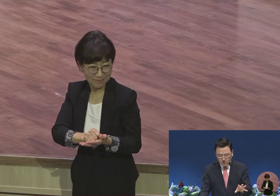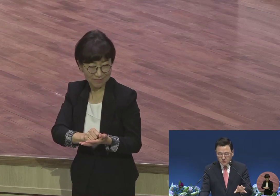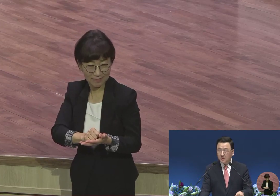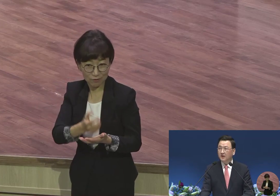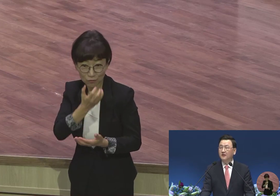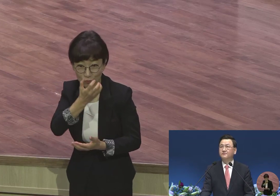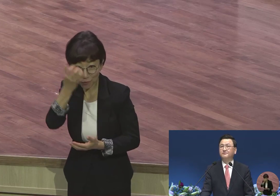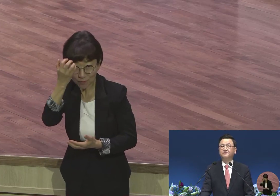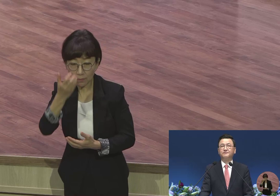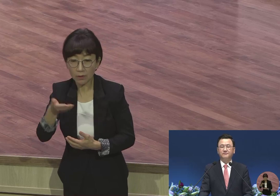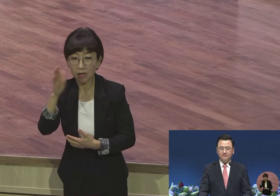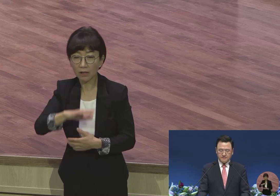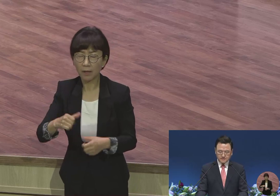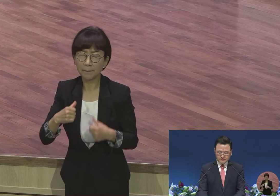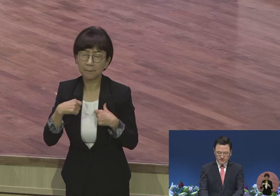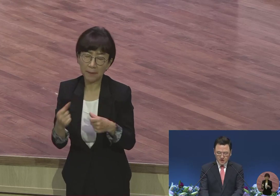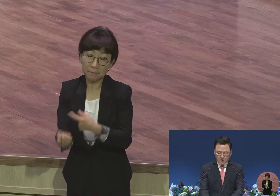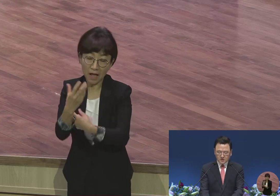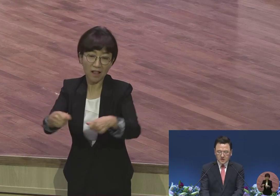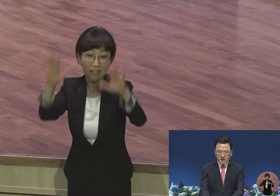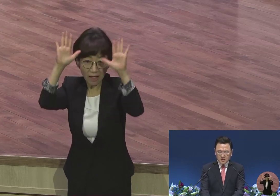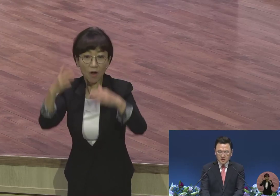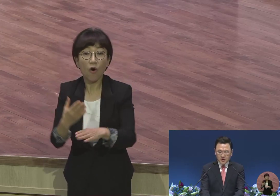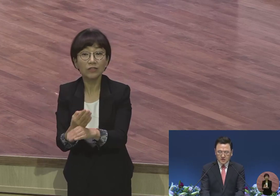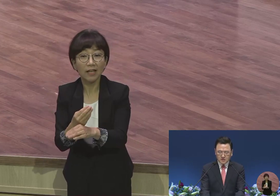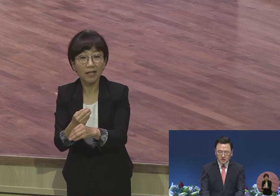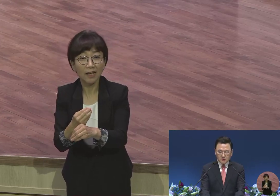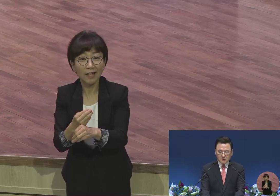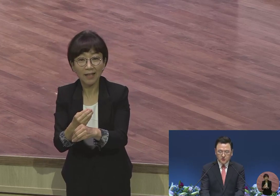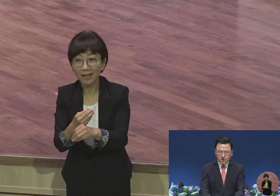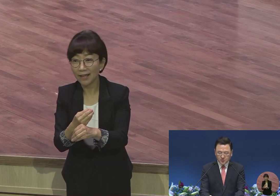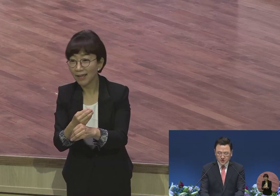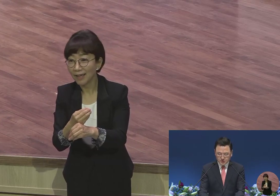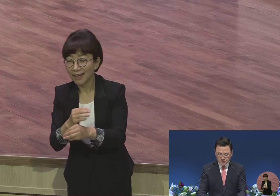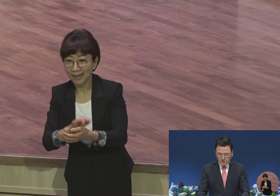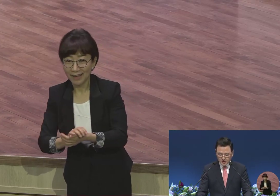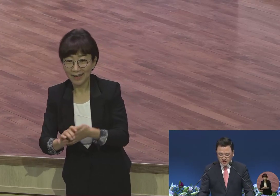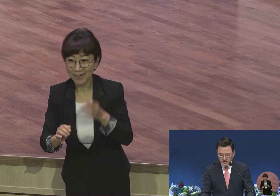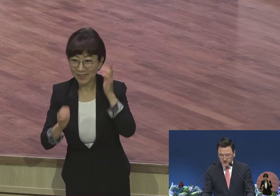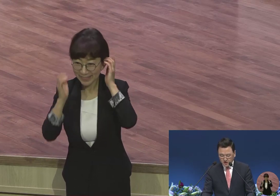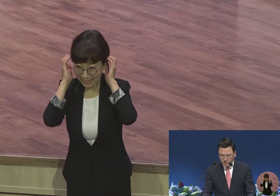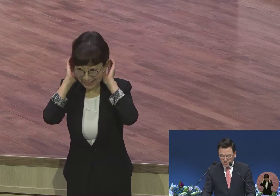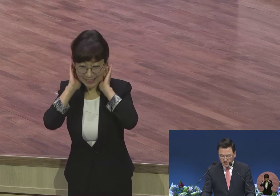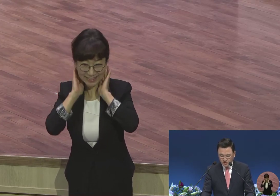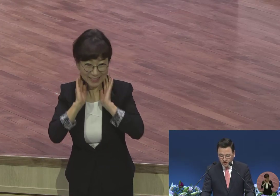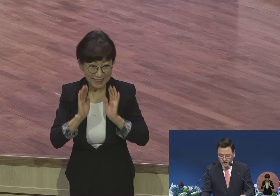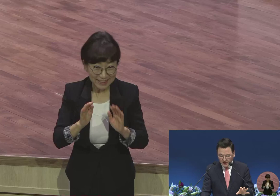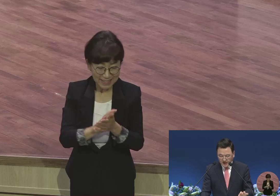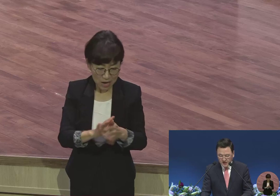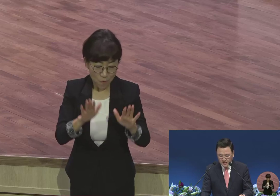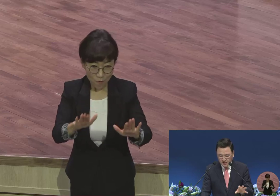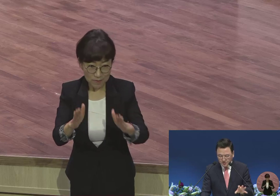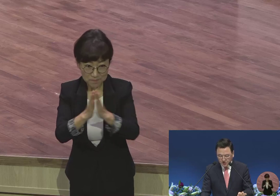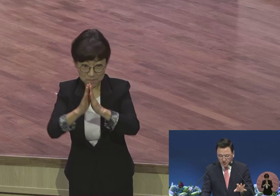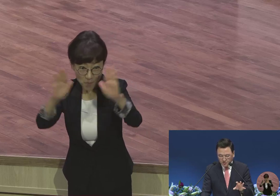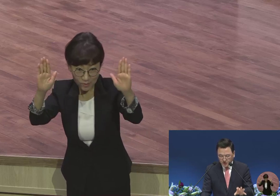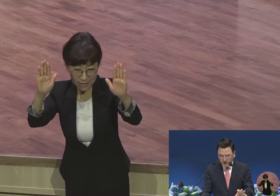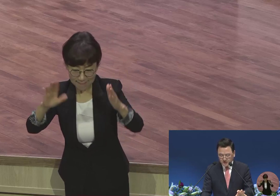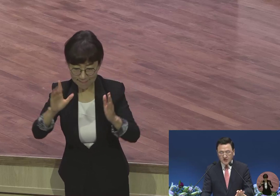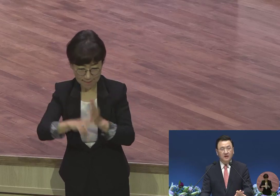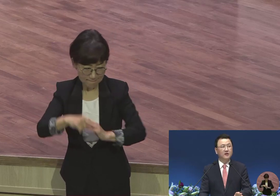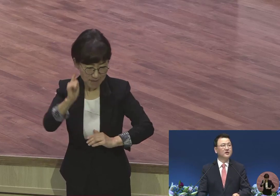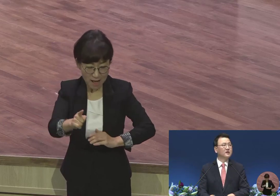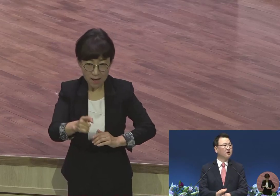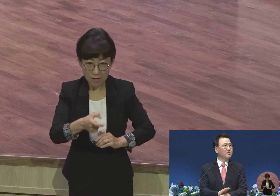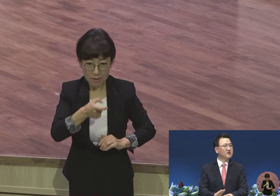바로가 무너졌습니까? 언제 이스라엘 백성을 출애굽시켰습니까? 모세를 통해 나일강이 피로